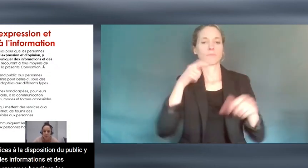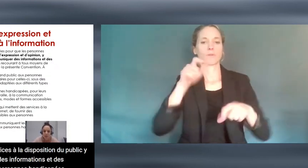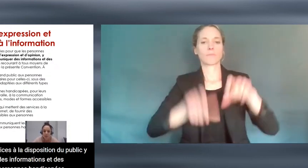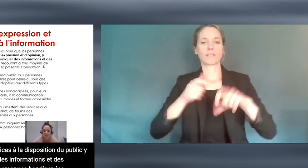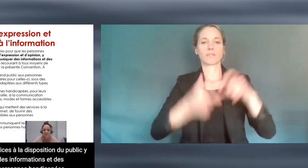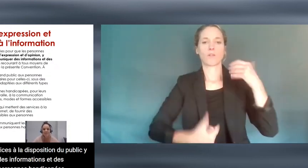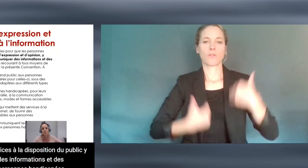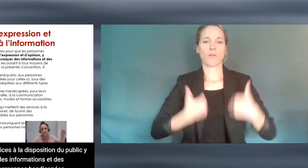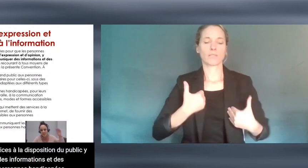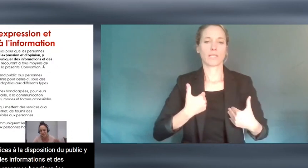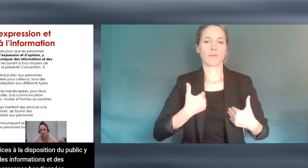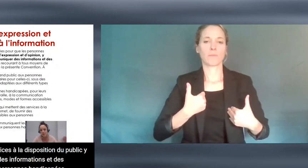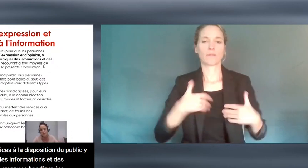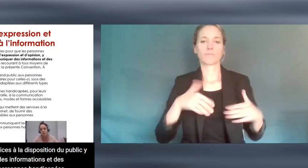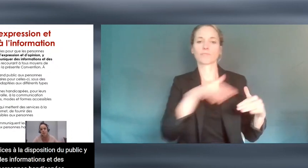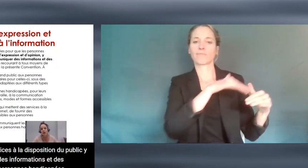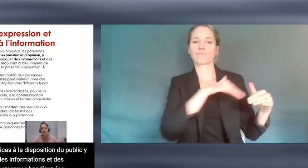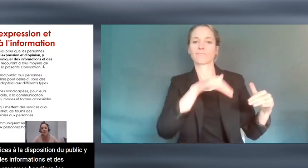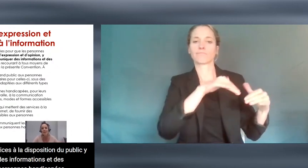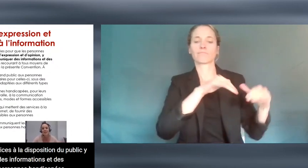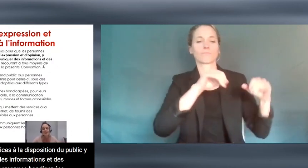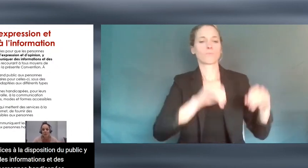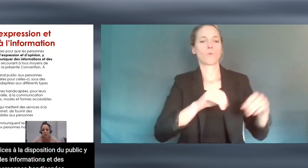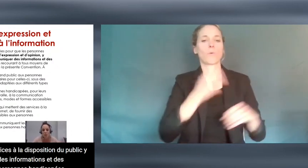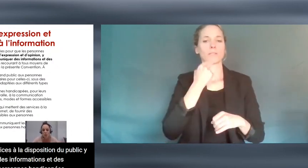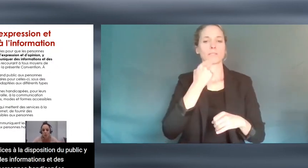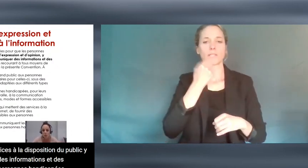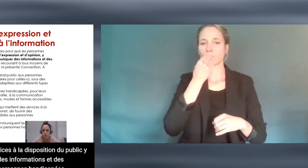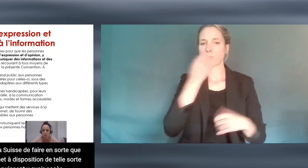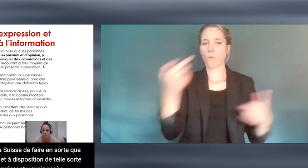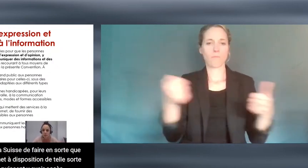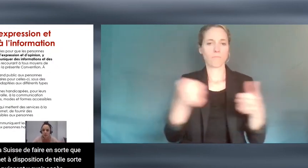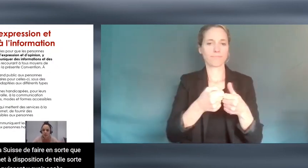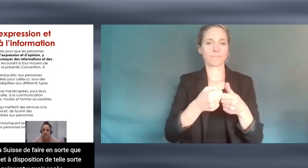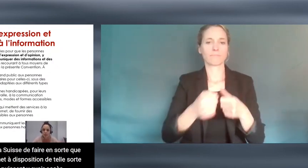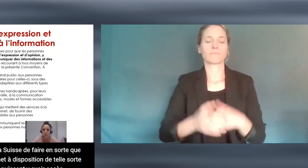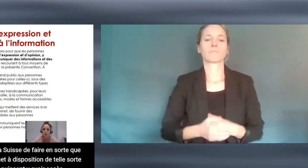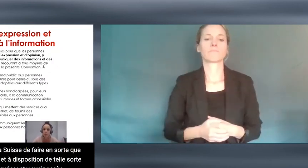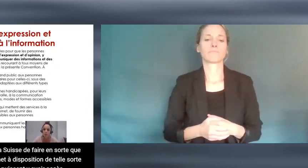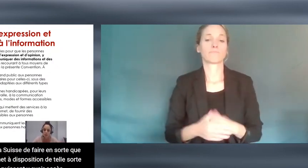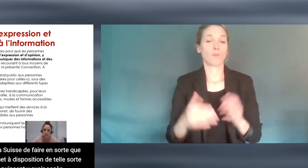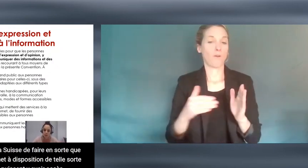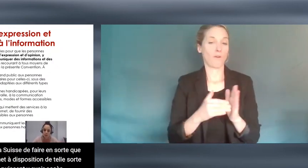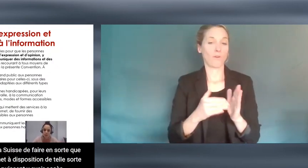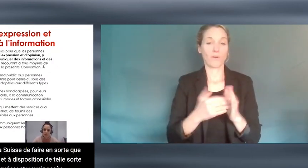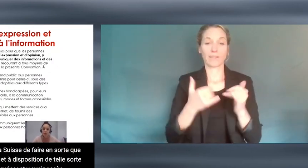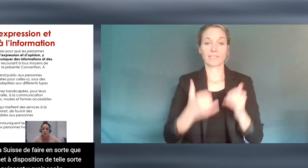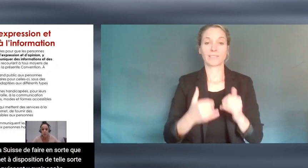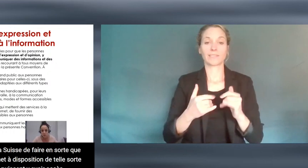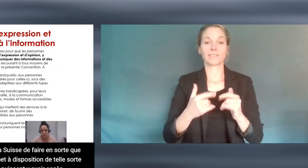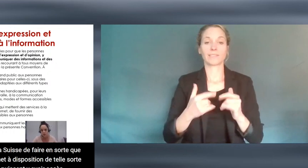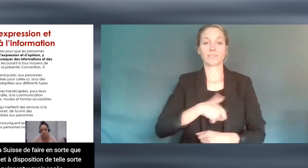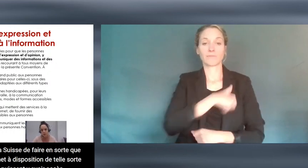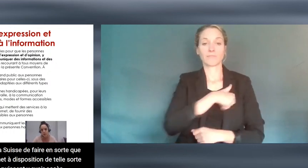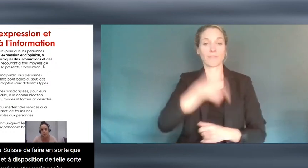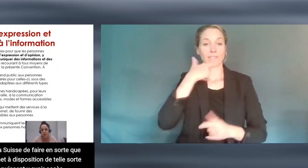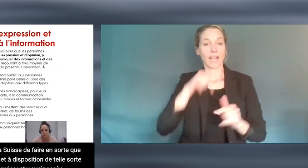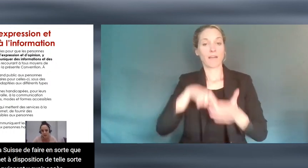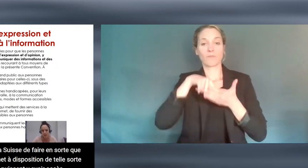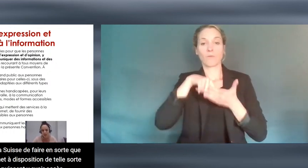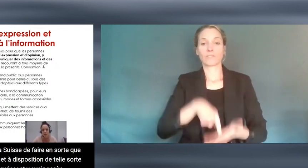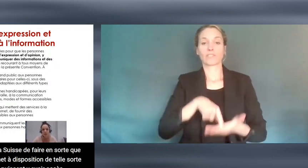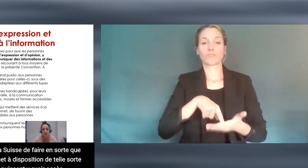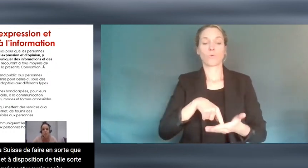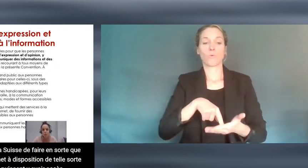celles-ci puissent l'utiliser. Donc ici, encore une fois, on retrouve cette obligation de la Suisse de faire en sorte que